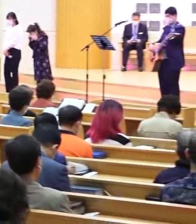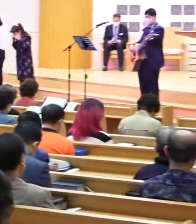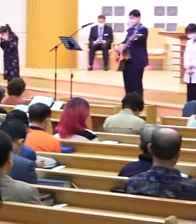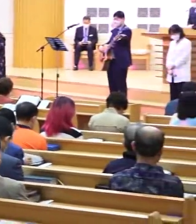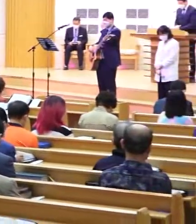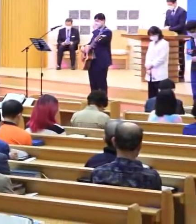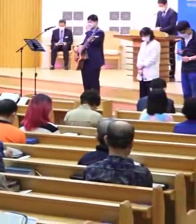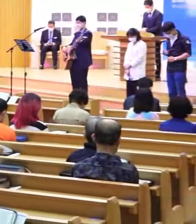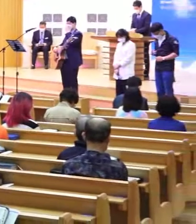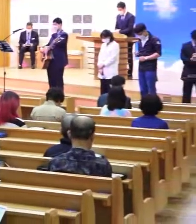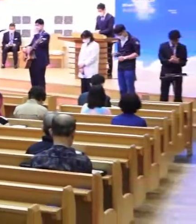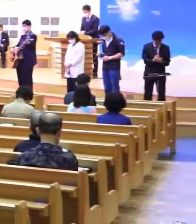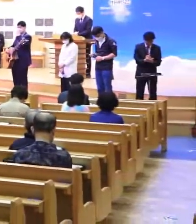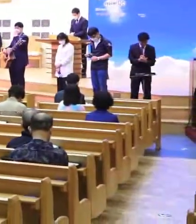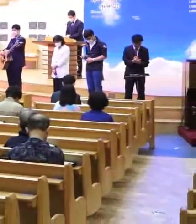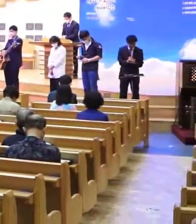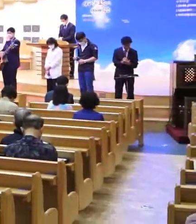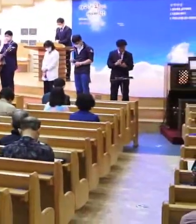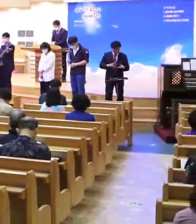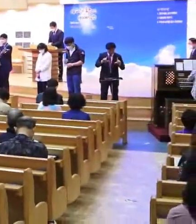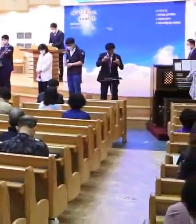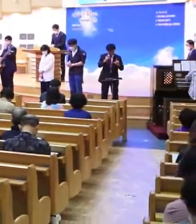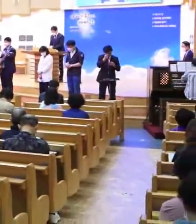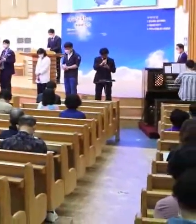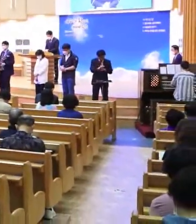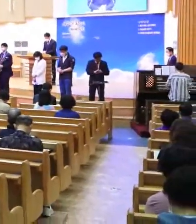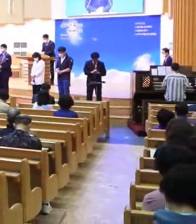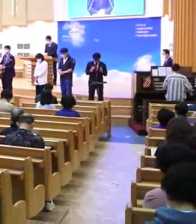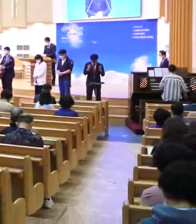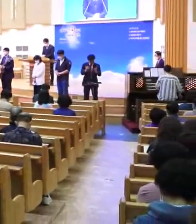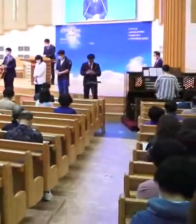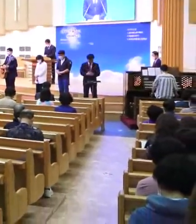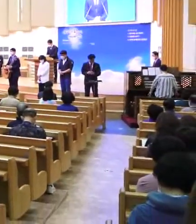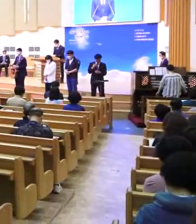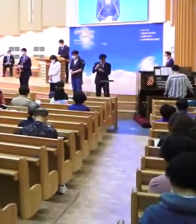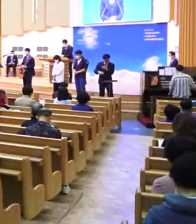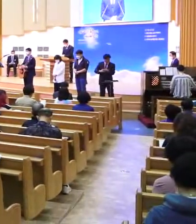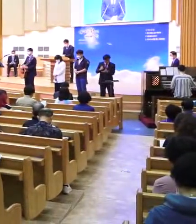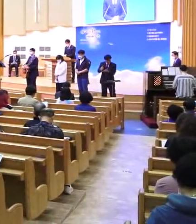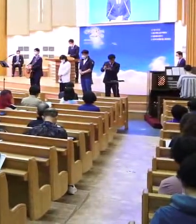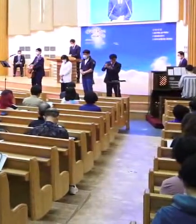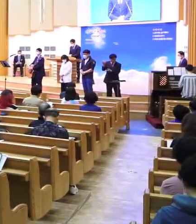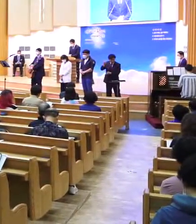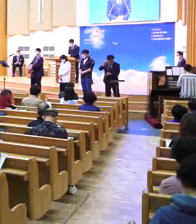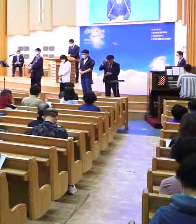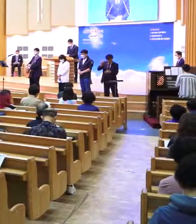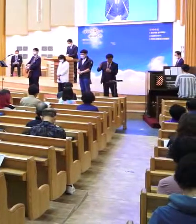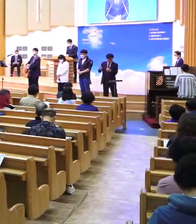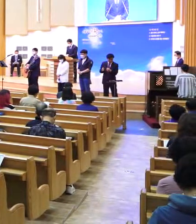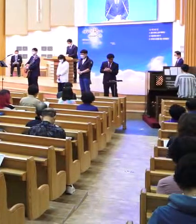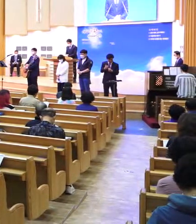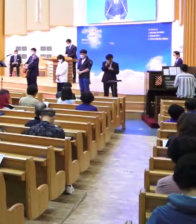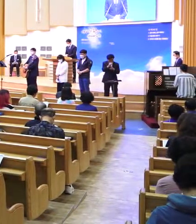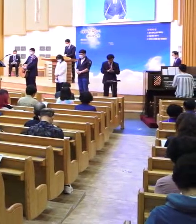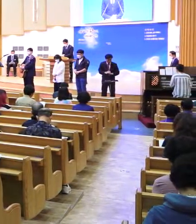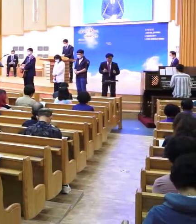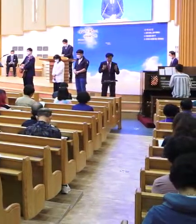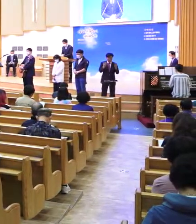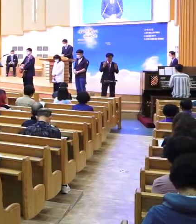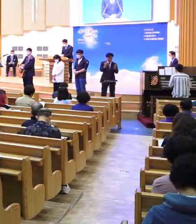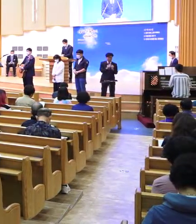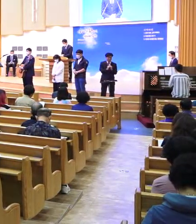성령강림주일 은혜의 예배입니다. 하나님은 영이시니 예배하는 자가 영과 진리로